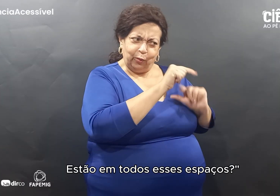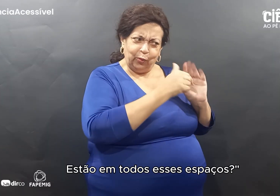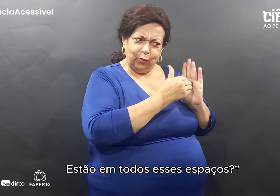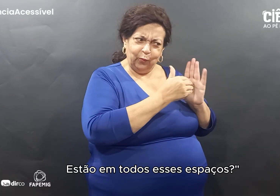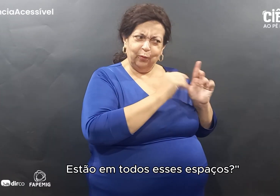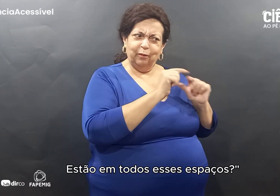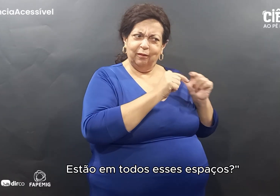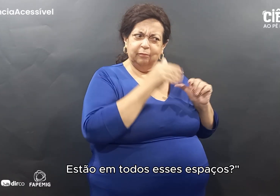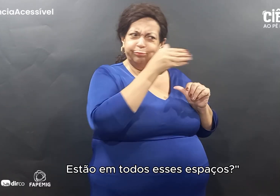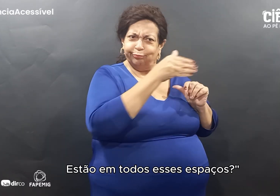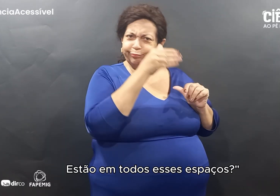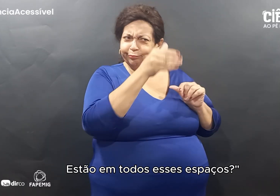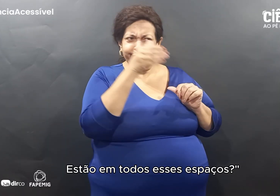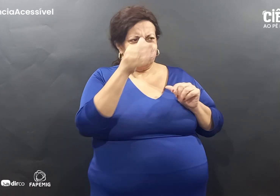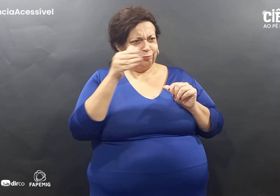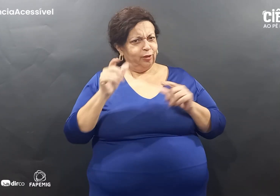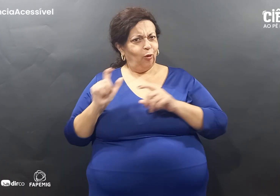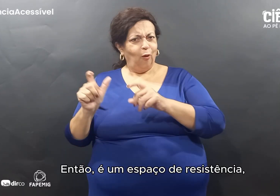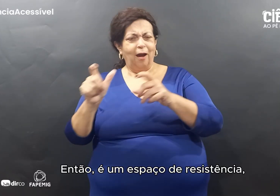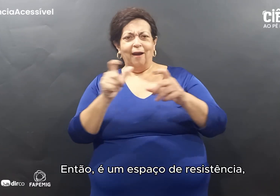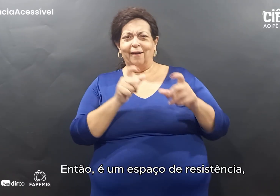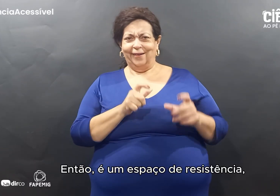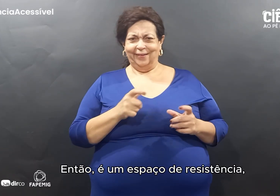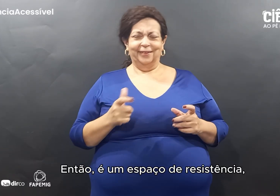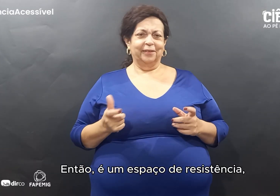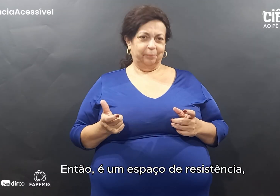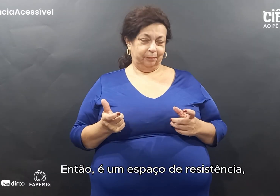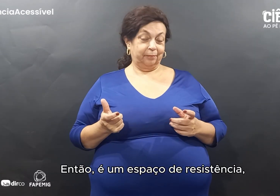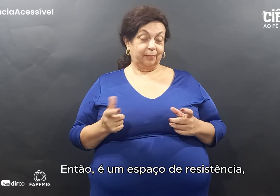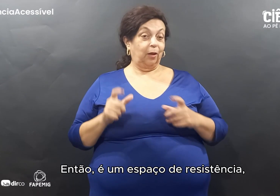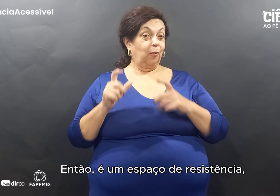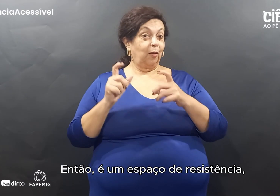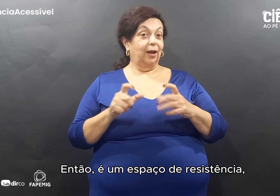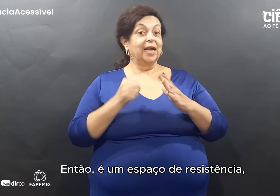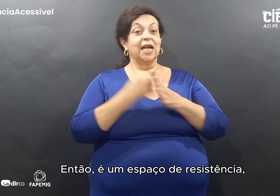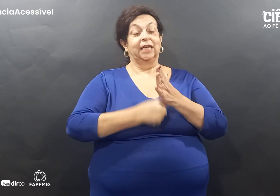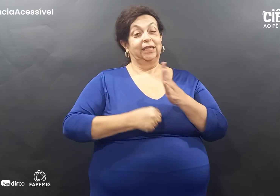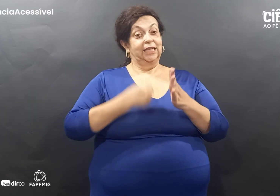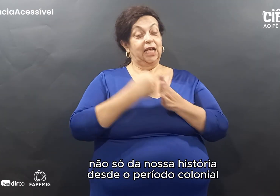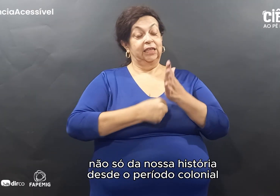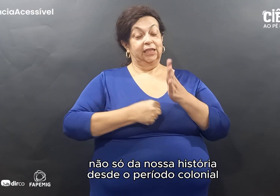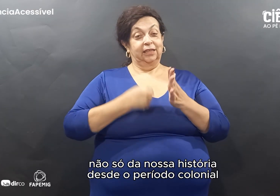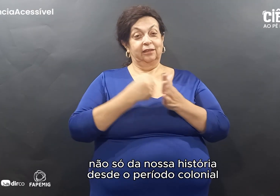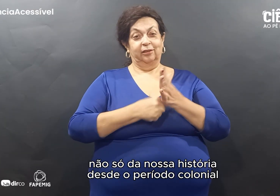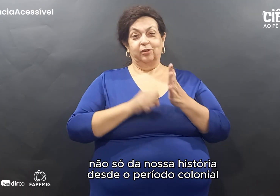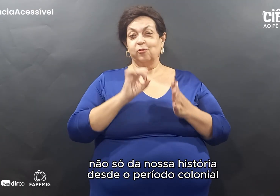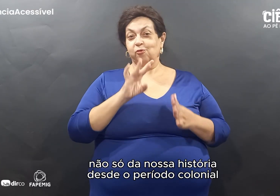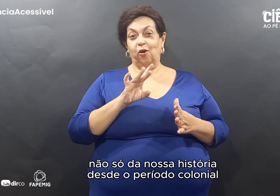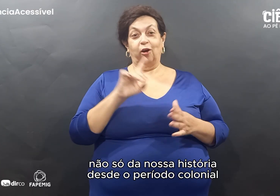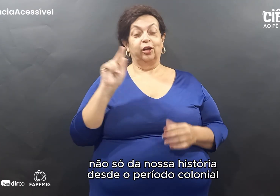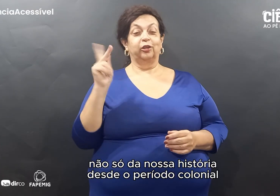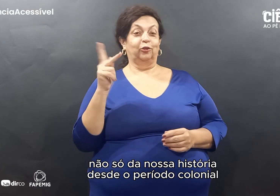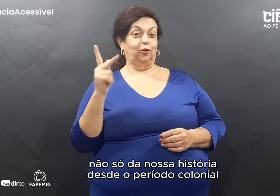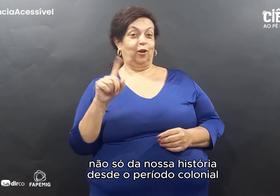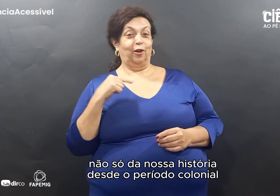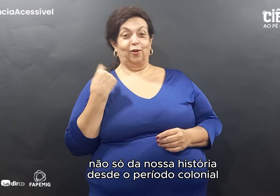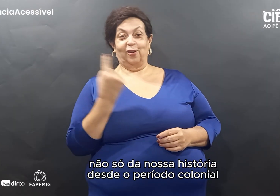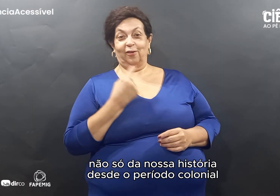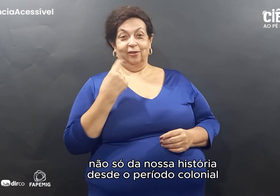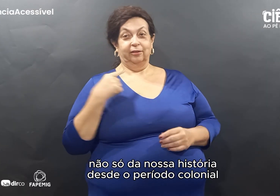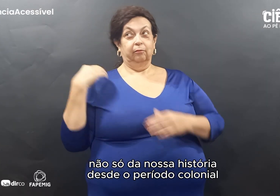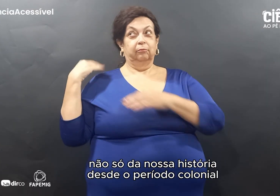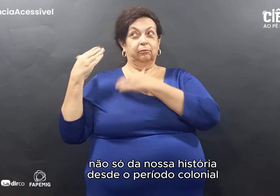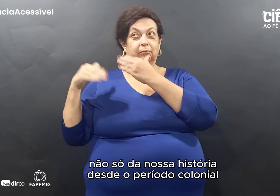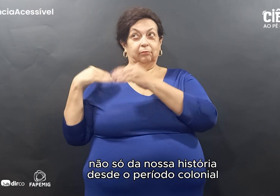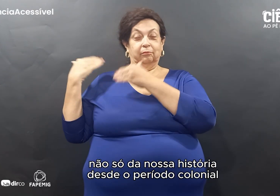atividades, estão em todos esses espaços? Então, é um espaço de resistência, não só da nossa história, desde o